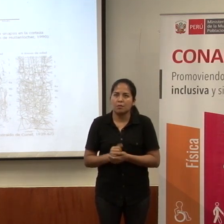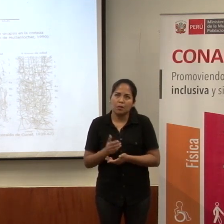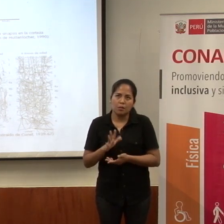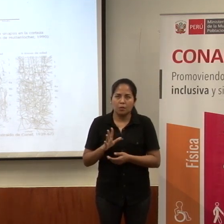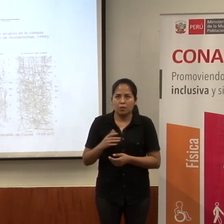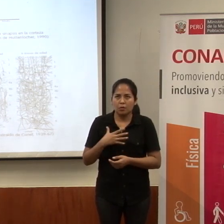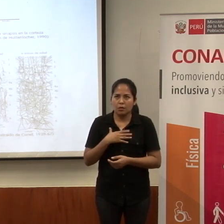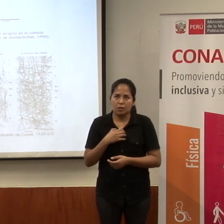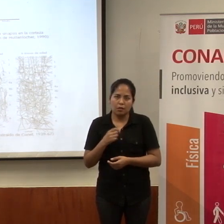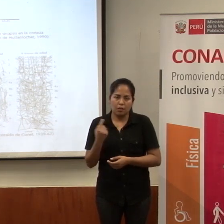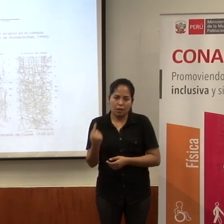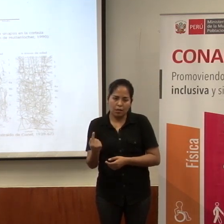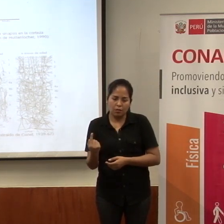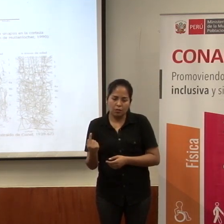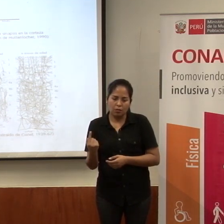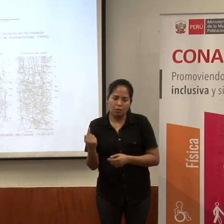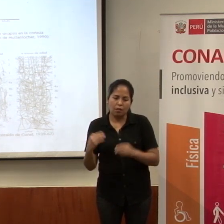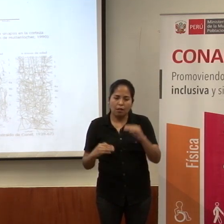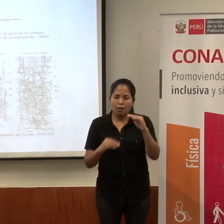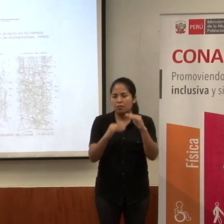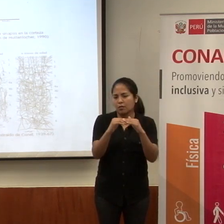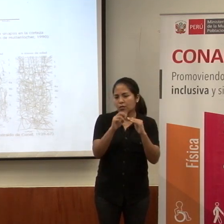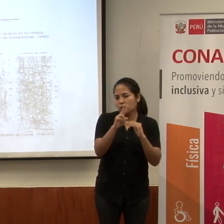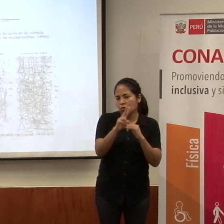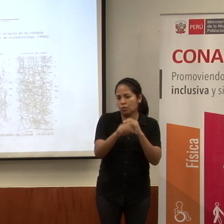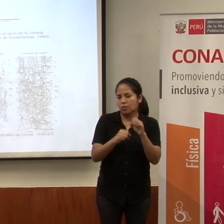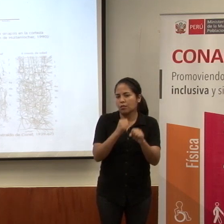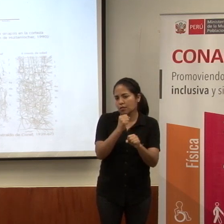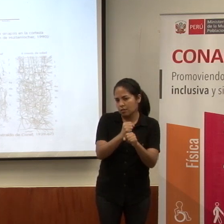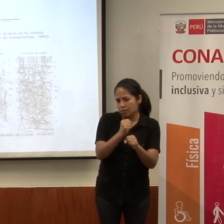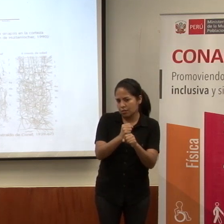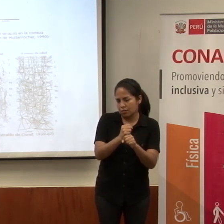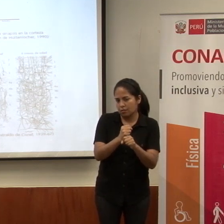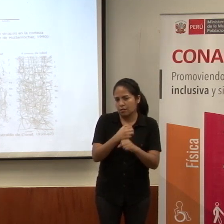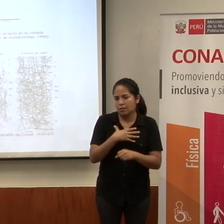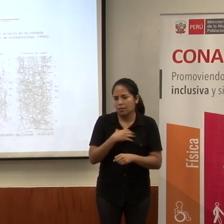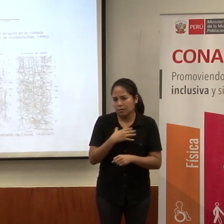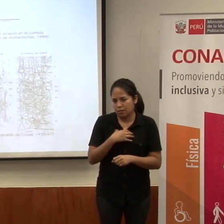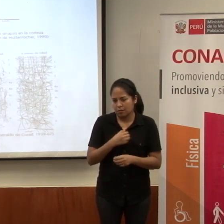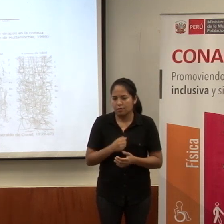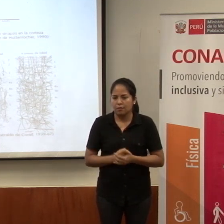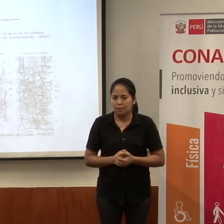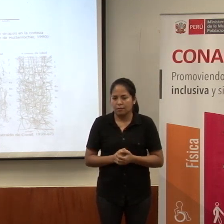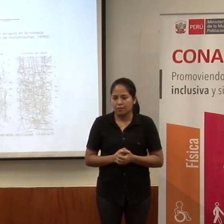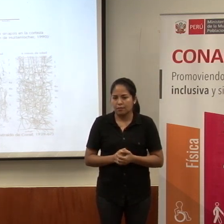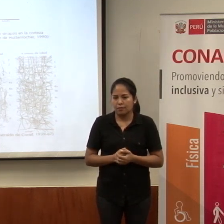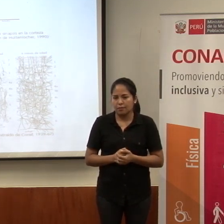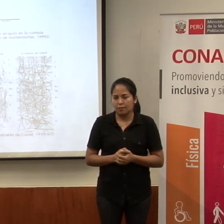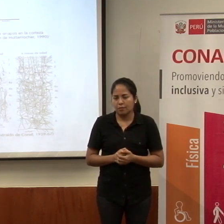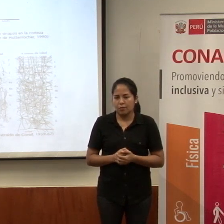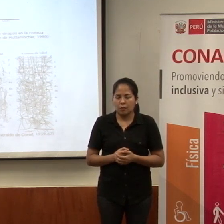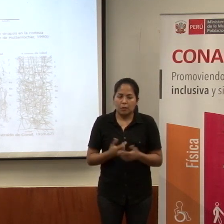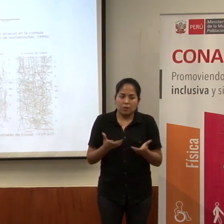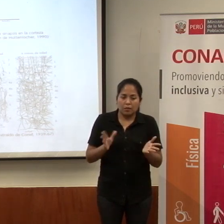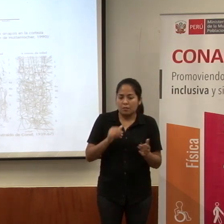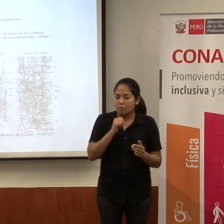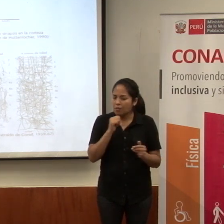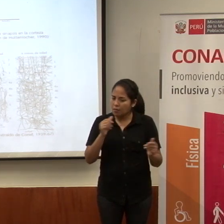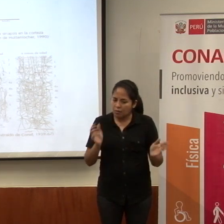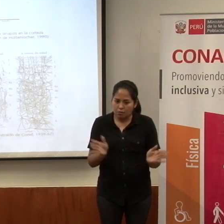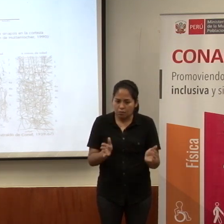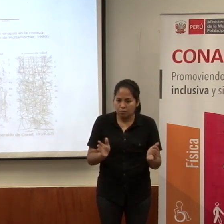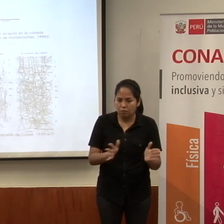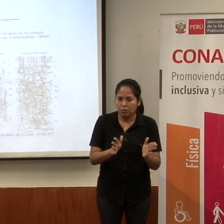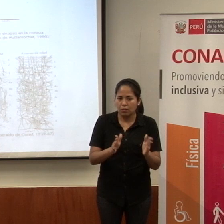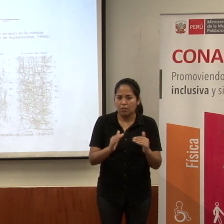entre el año y los 2 años de edad. Y después puede venir, si es que no son mantenidas y reverberadas,